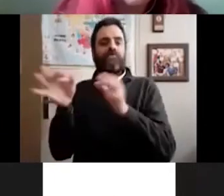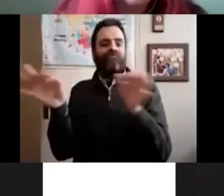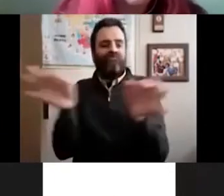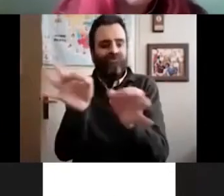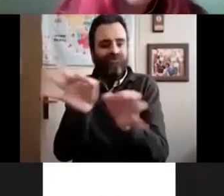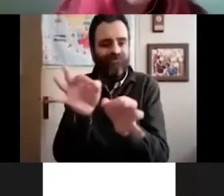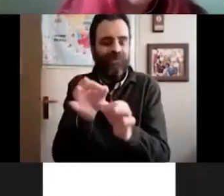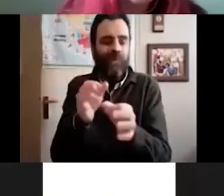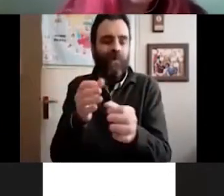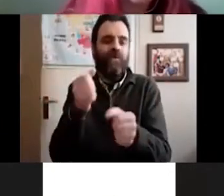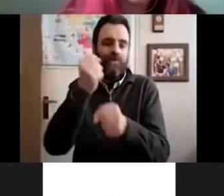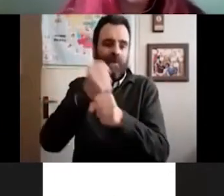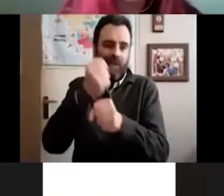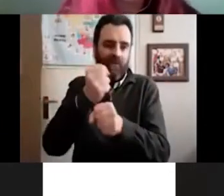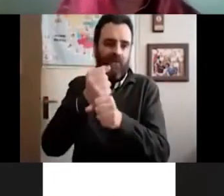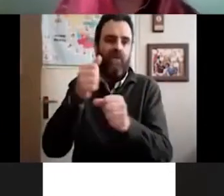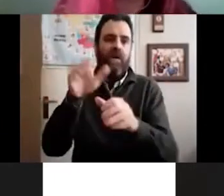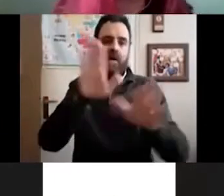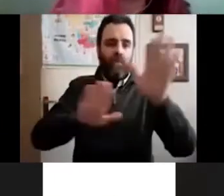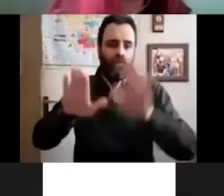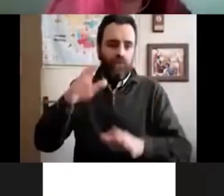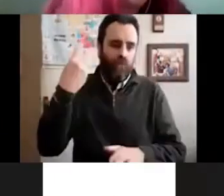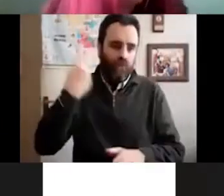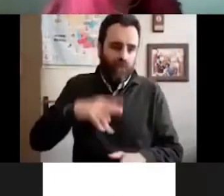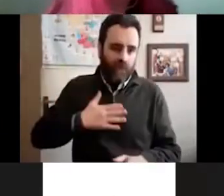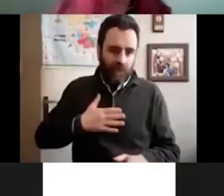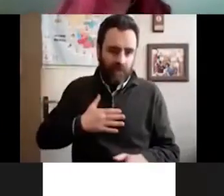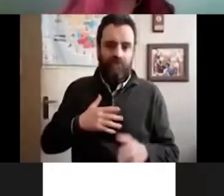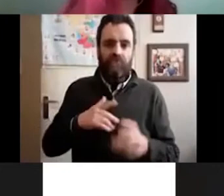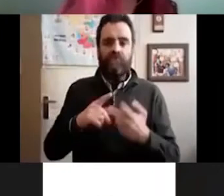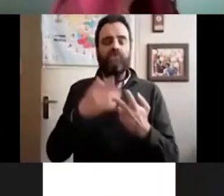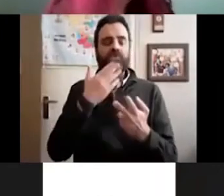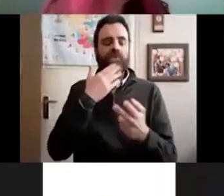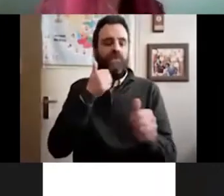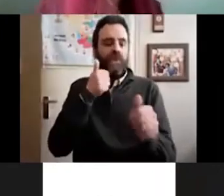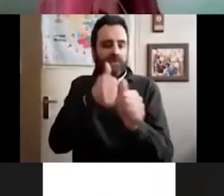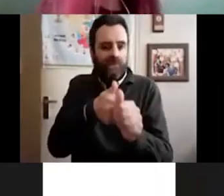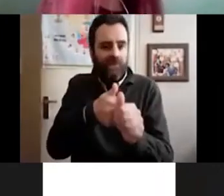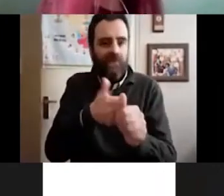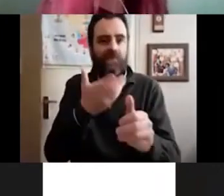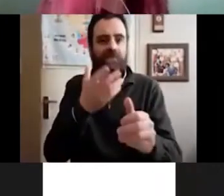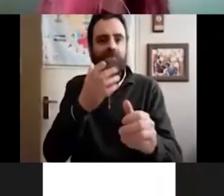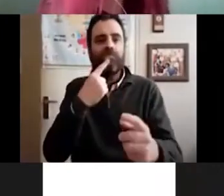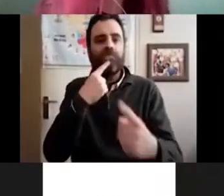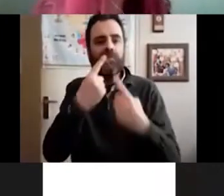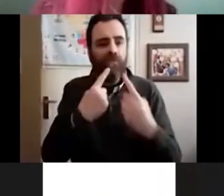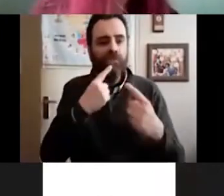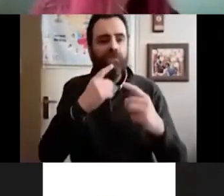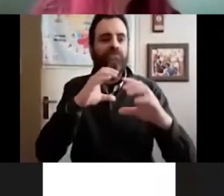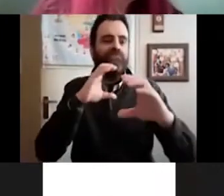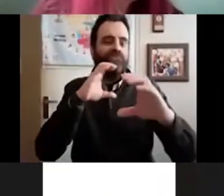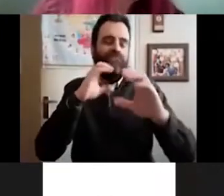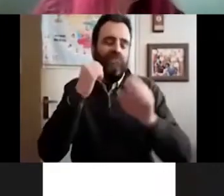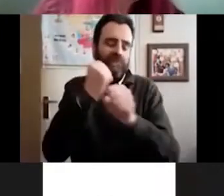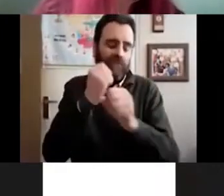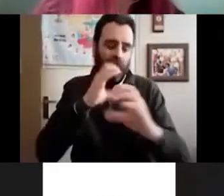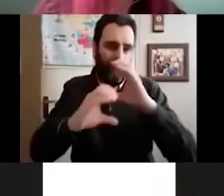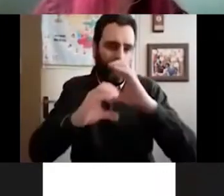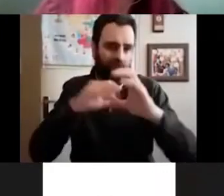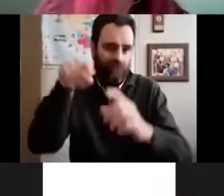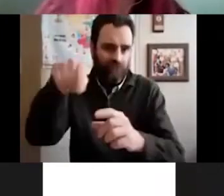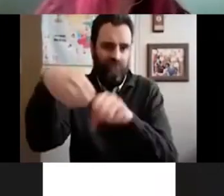Nosotros apoyamos a los profesores en ese sentido, le damos orientación, trabajo de autocuidado, también